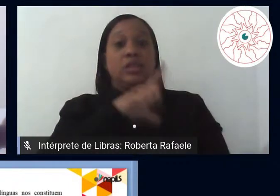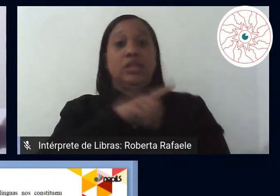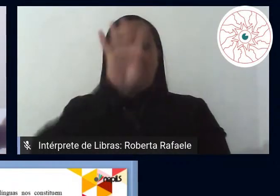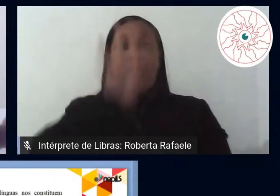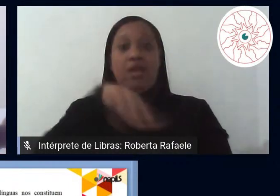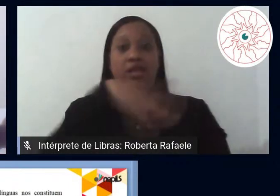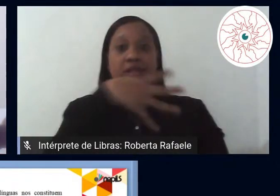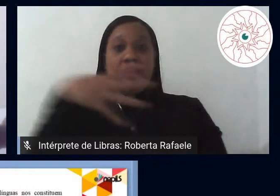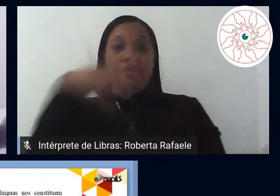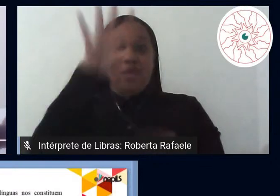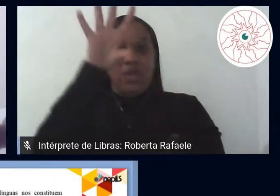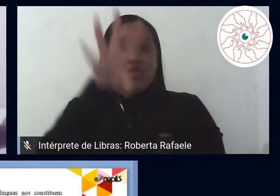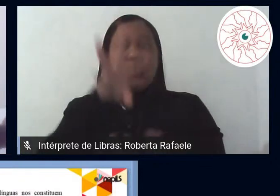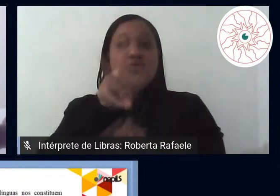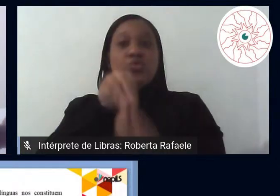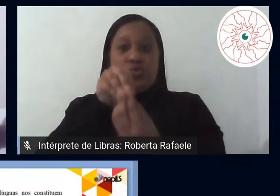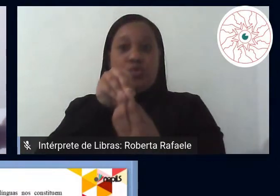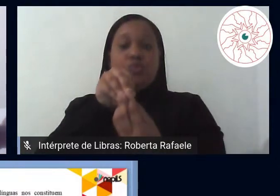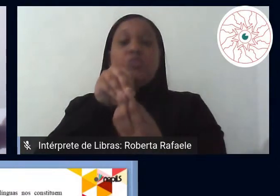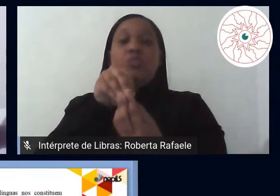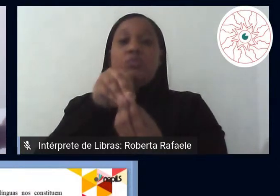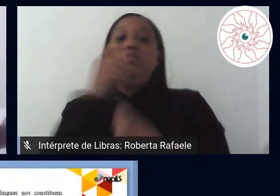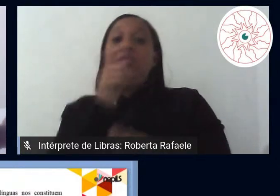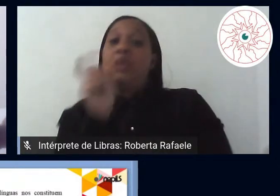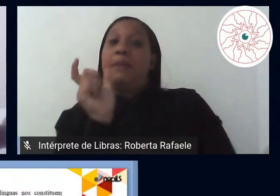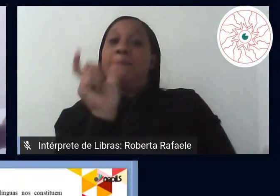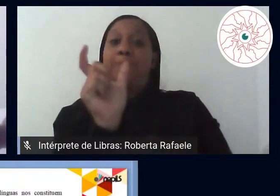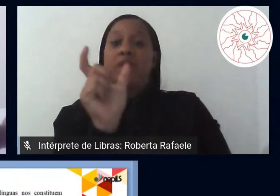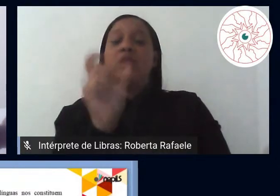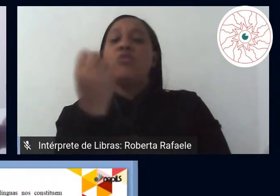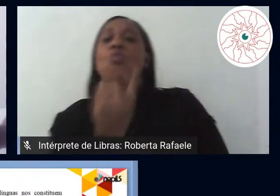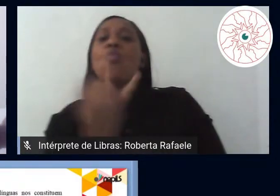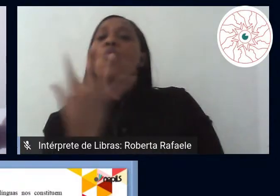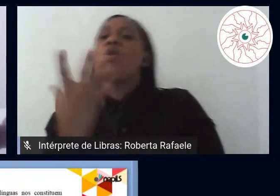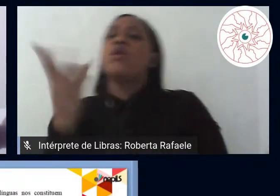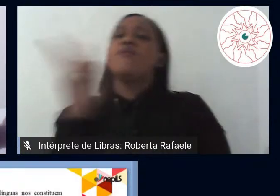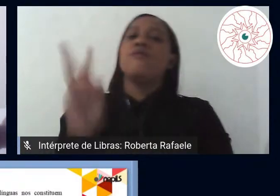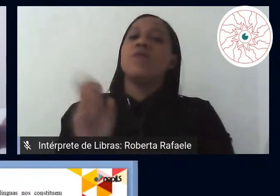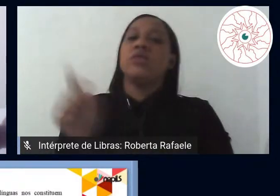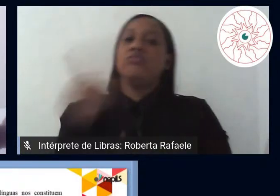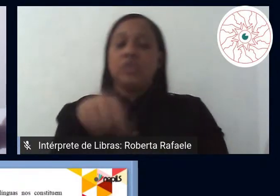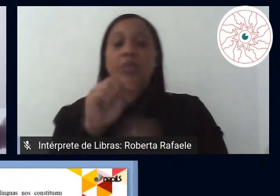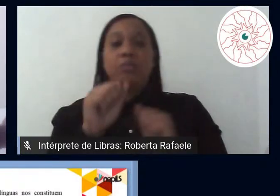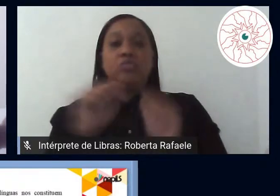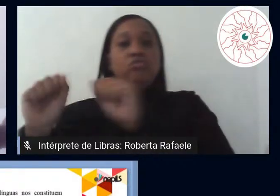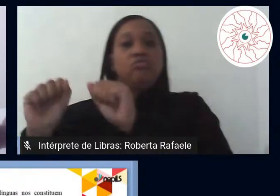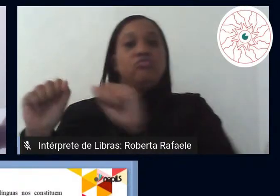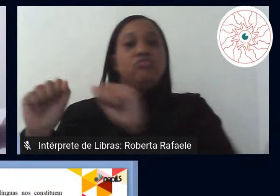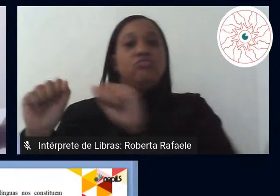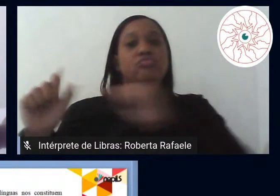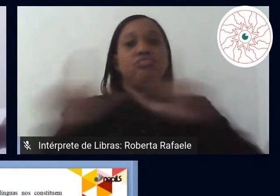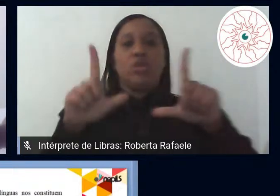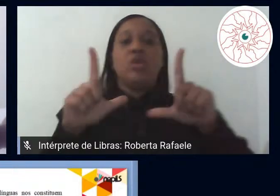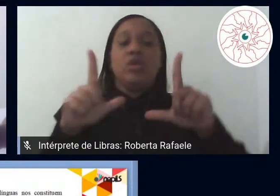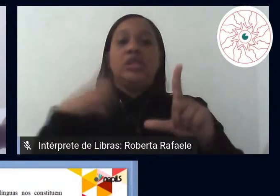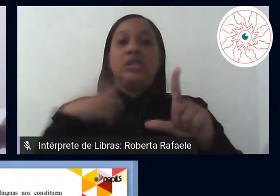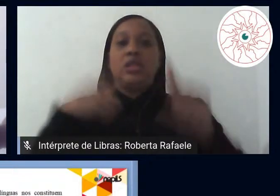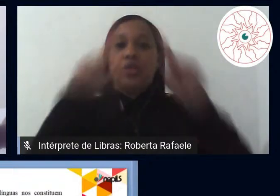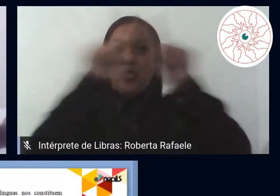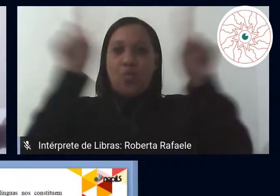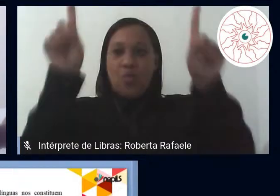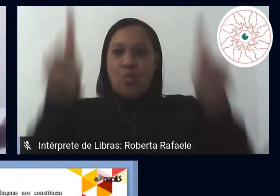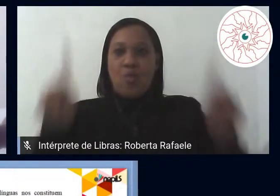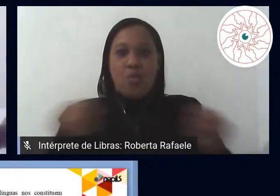resume a quantidade de vezes que a palavra Libras apareceu. Então, se vocês puderem passar paraa parte que tem o quadro, é um quadro